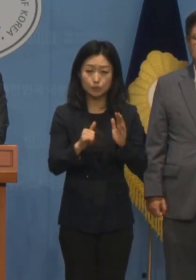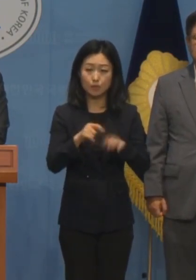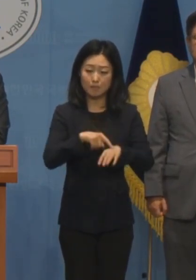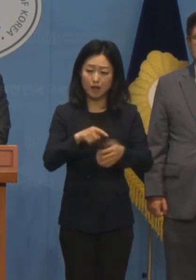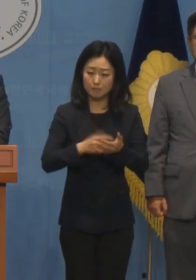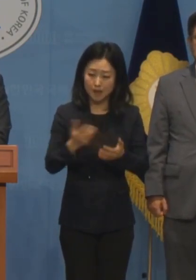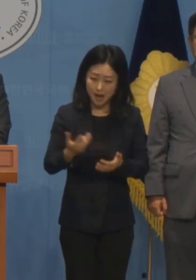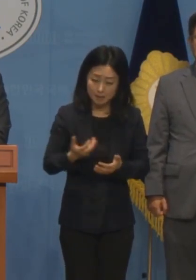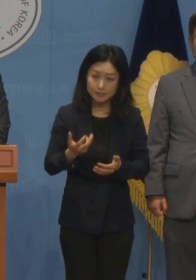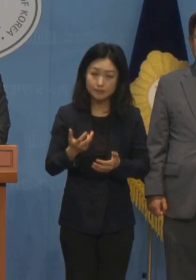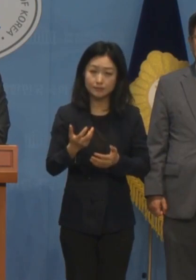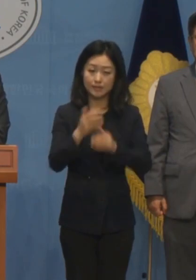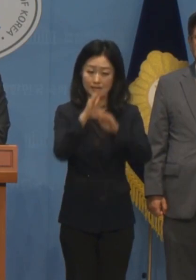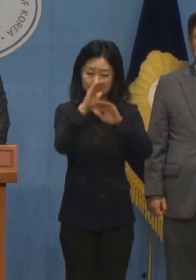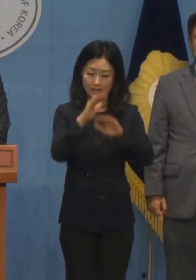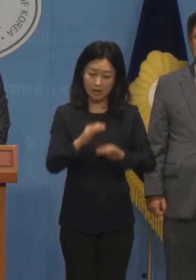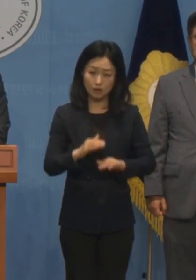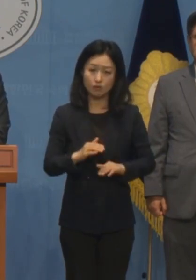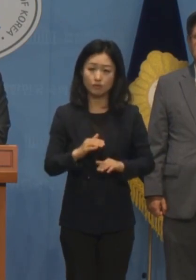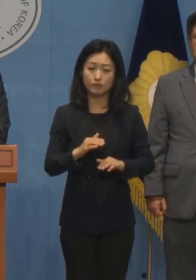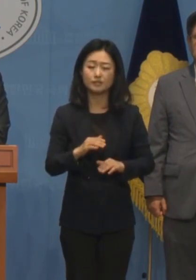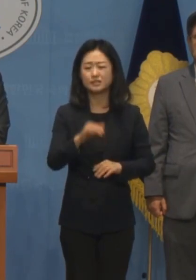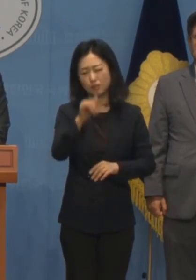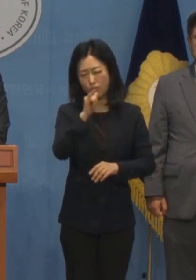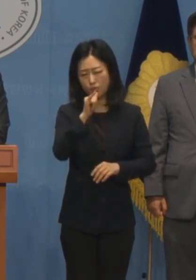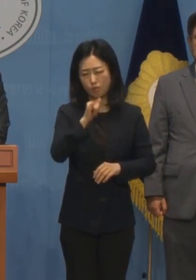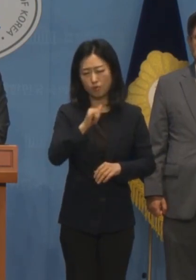아픈 사연으로 결정되었어야 하겠습니까?